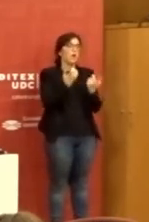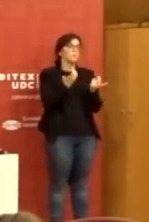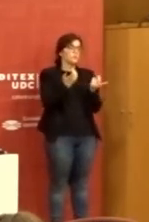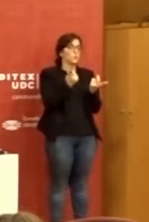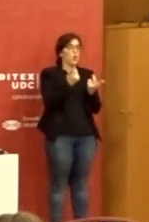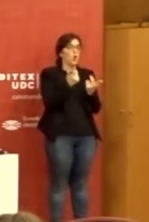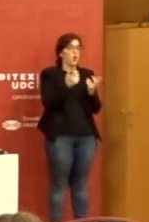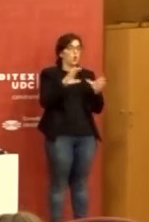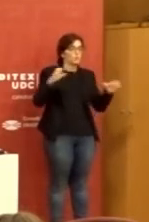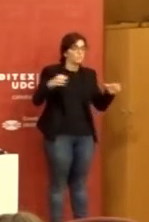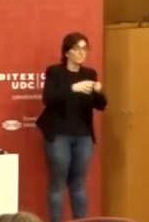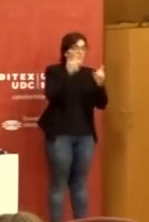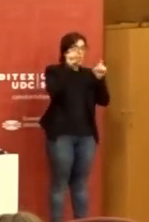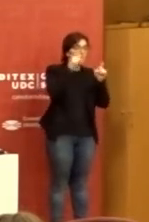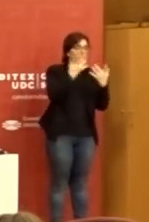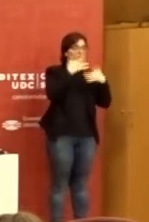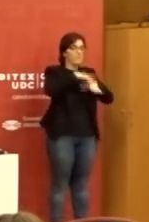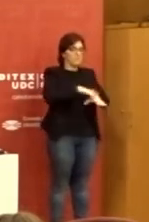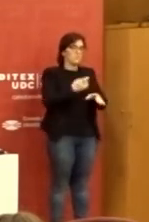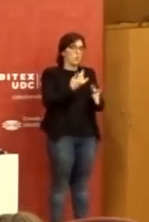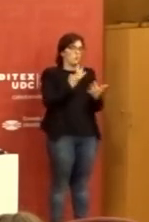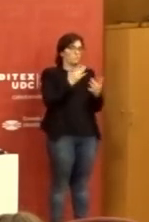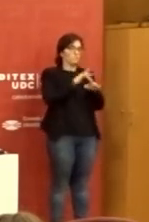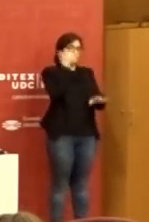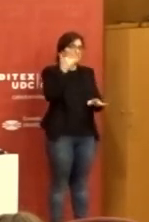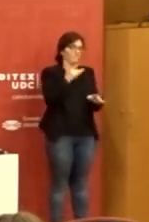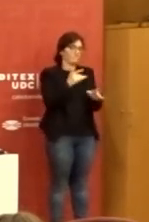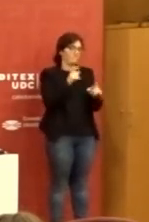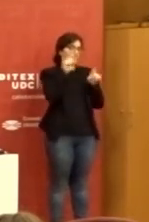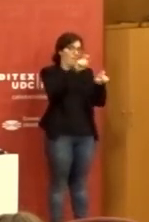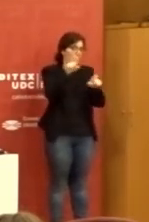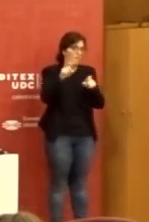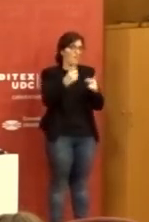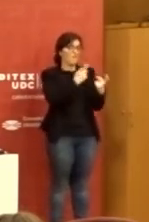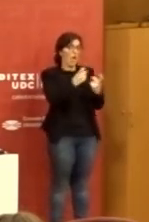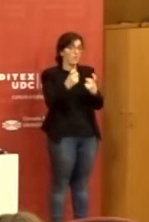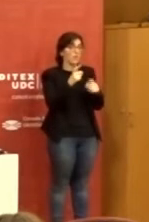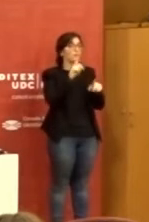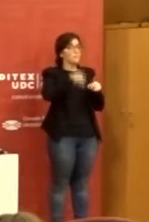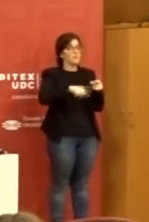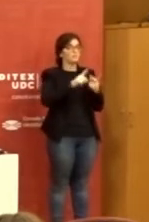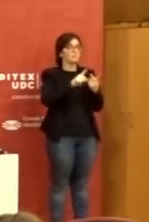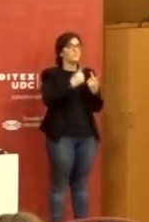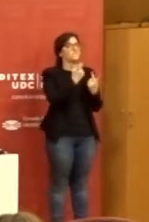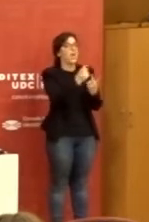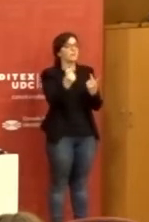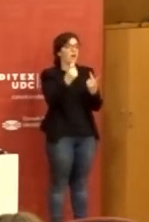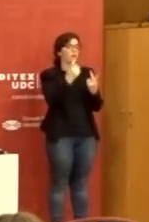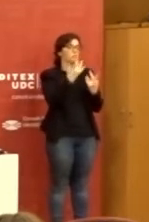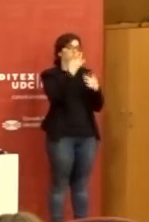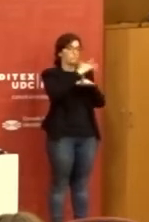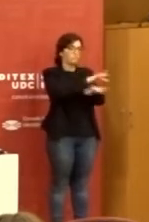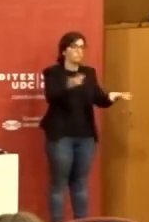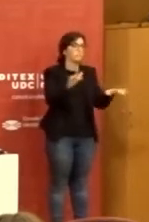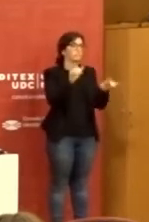caso, de la comunidad educativa, otras instancias puede ser, por sensibilizar a la población, si al final hay que hacer un esfuerzo mucho